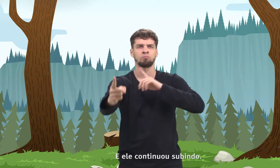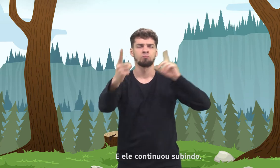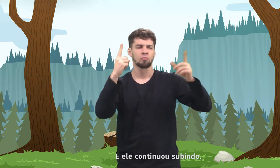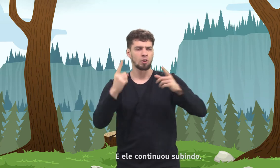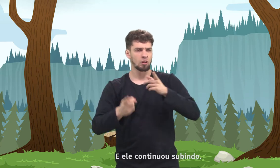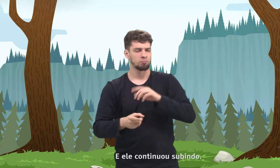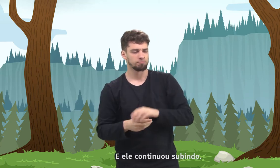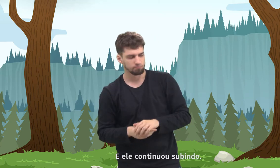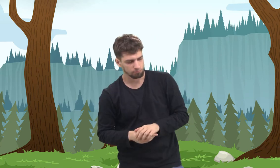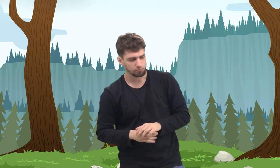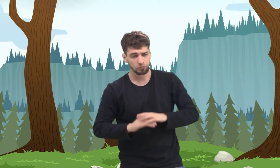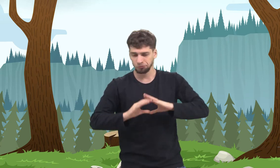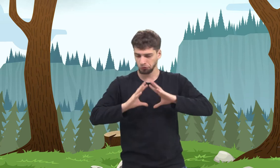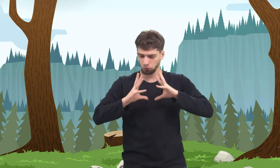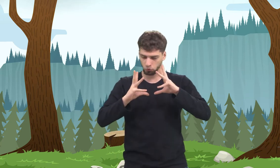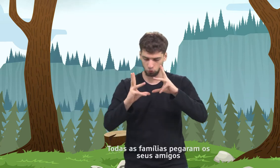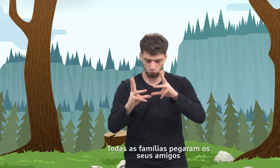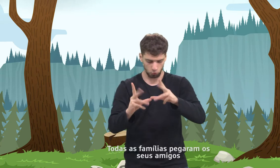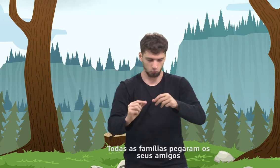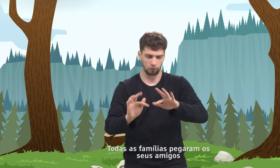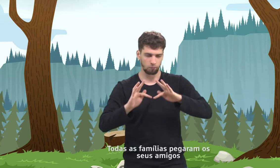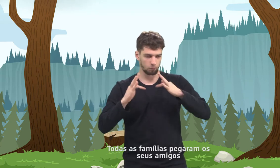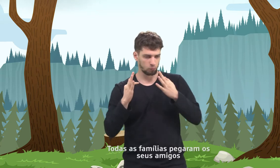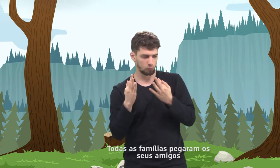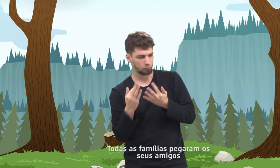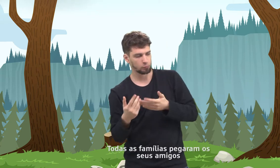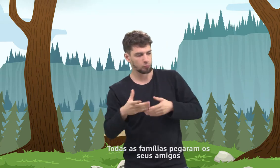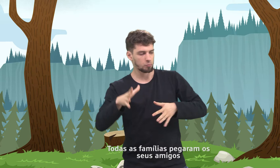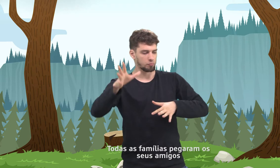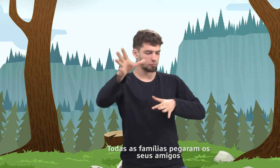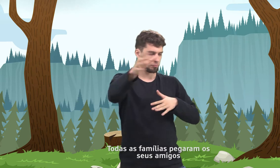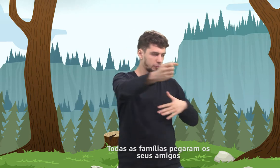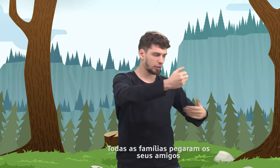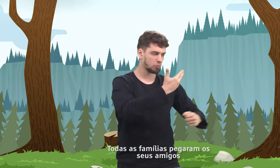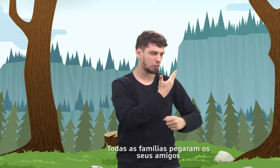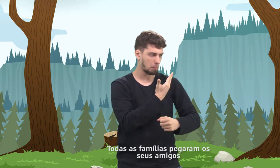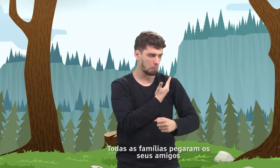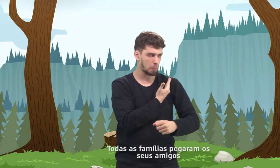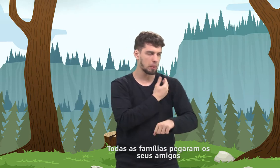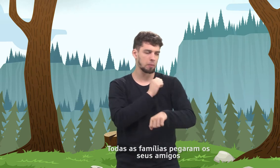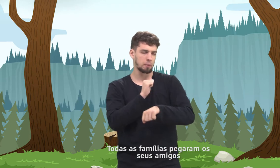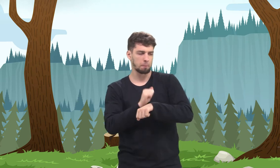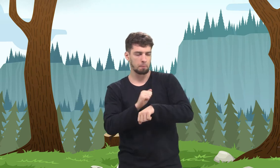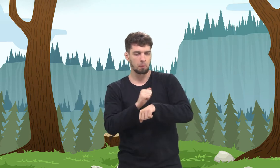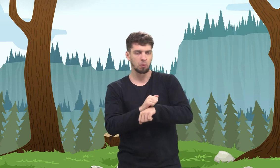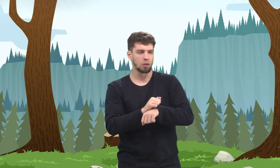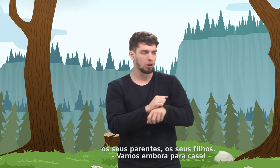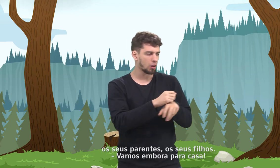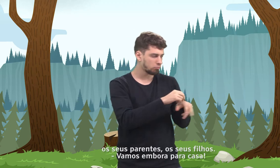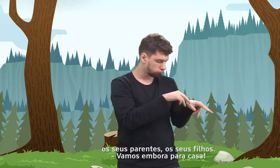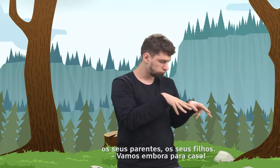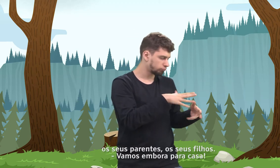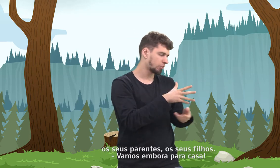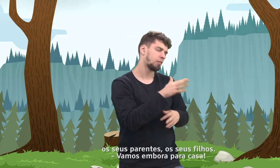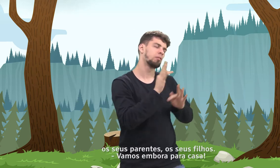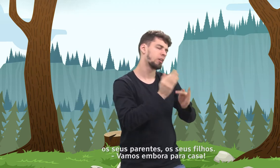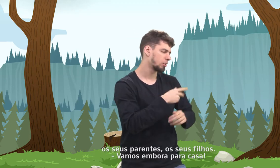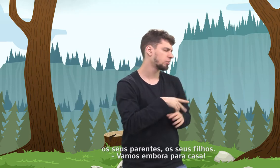continua subindo todas as famílias pegaram seus amigos seus parentes os seus